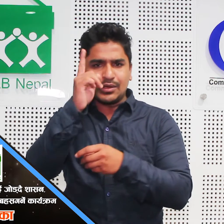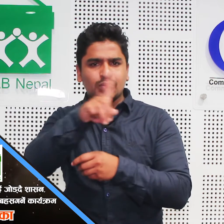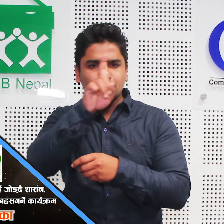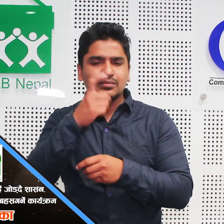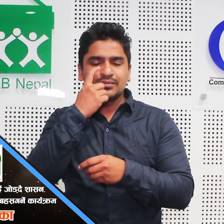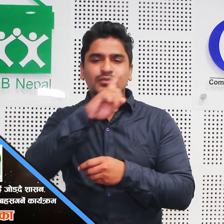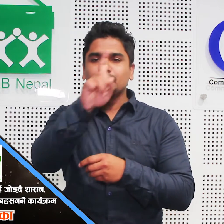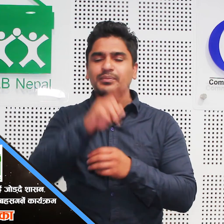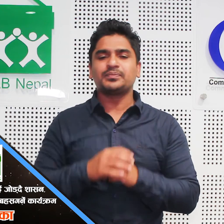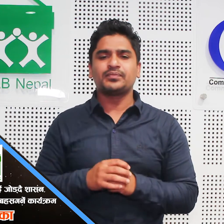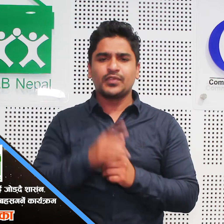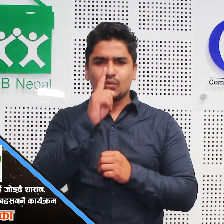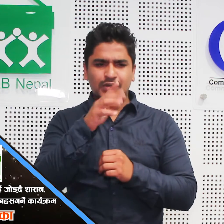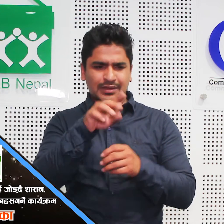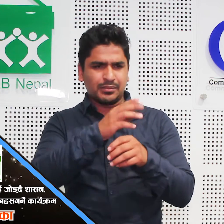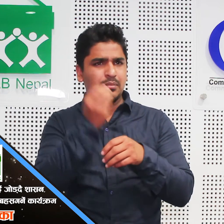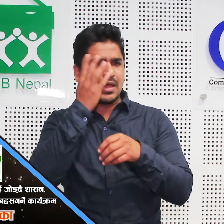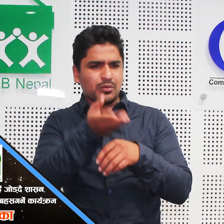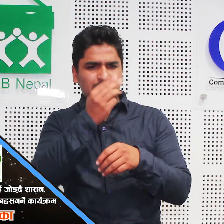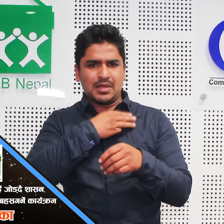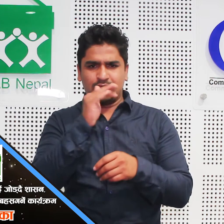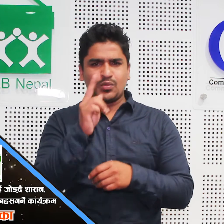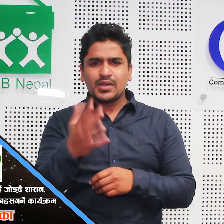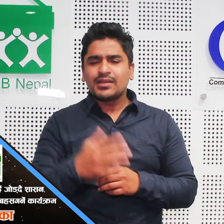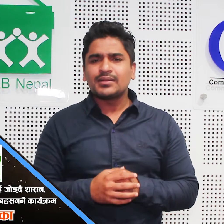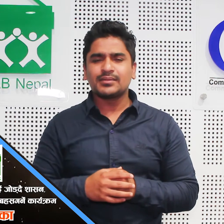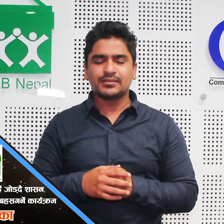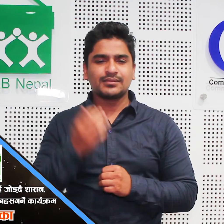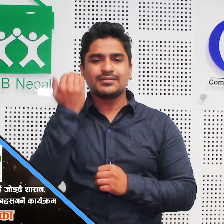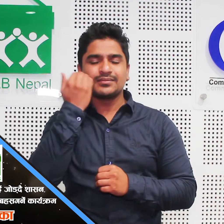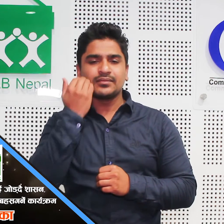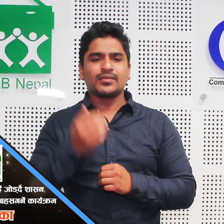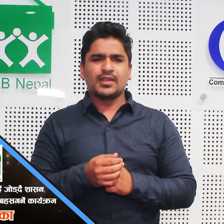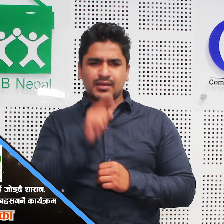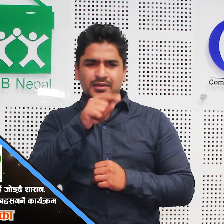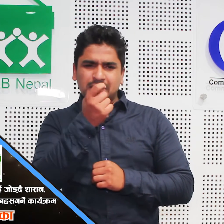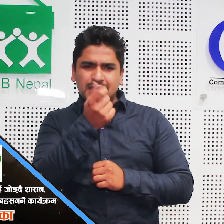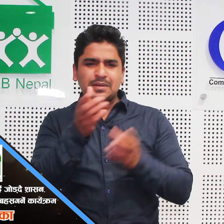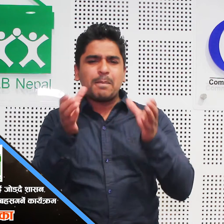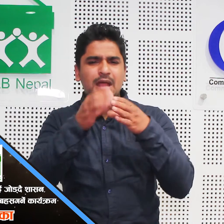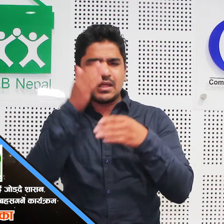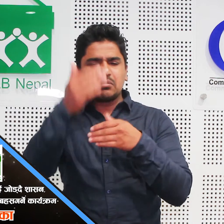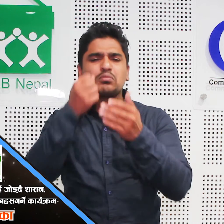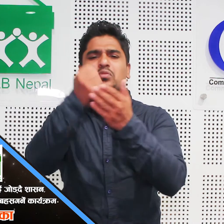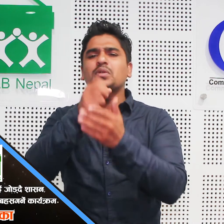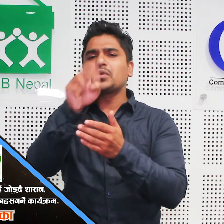कसो? नत्र तपाईँ यति बिहानै उठ्ने मान्छे त होइन. यसो एकछिन पालिकासम्म पुग्नु पर्यो भनेर